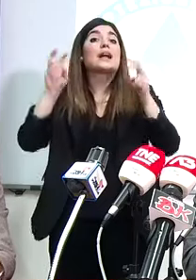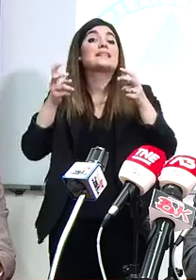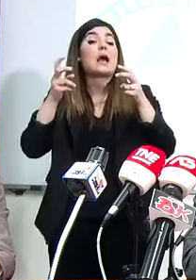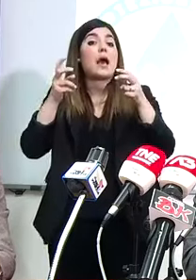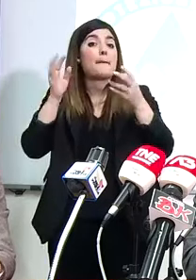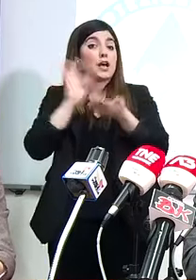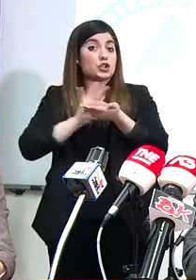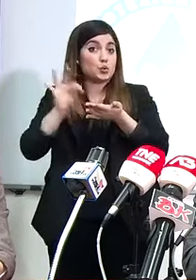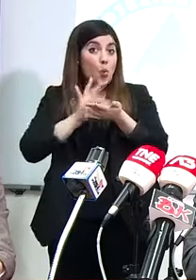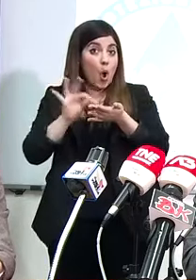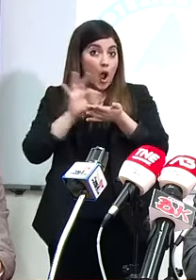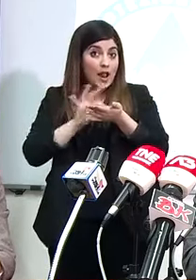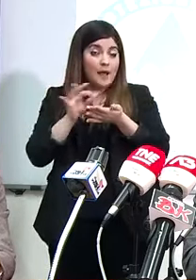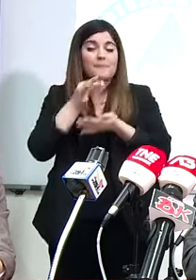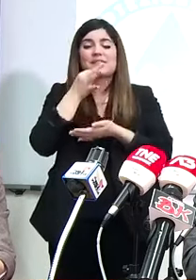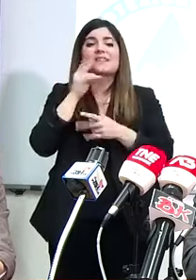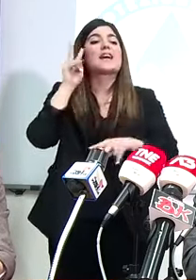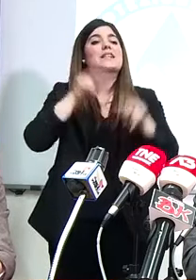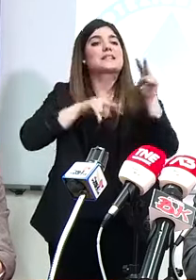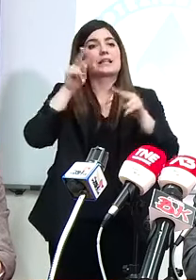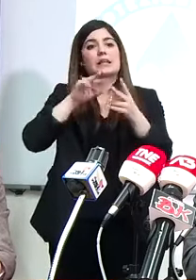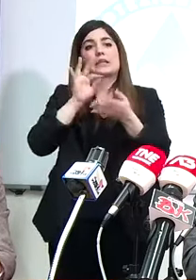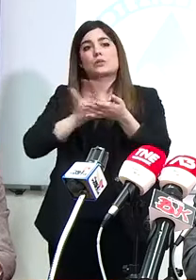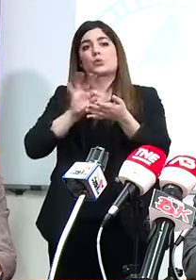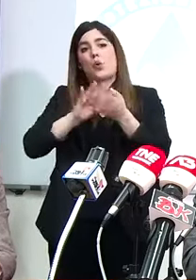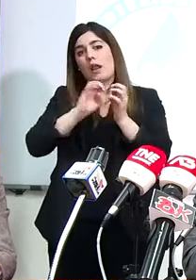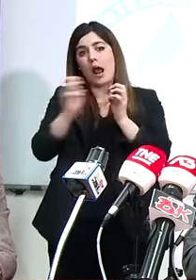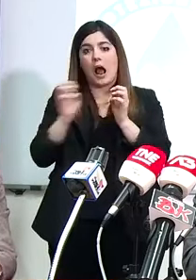dello screening nella scuola e